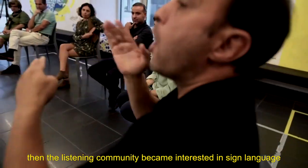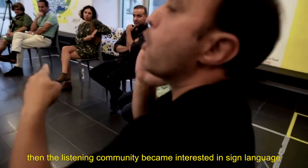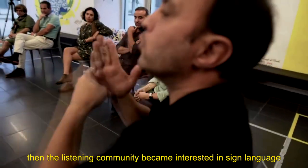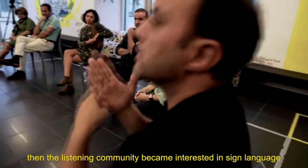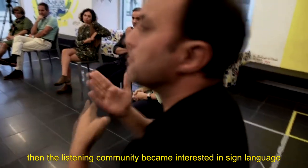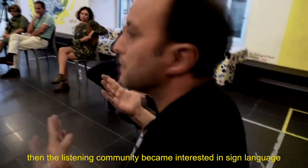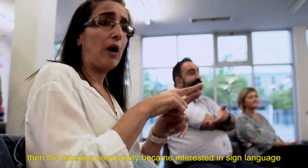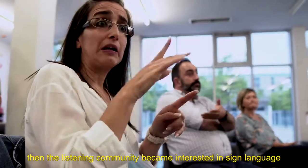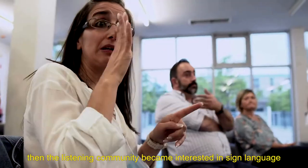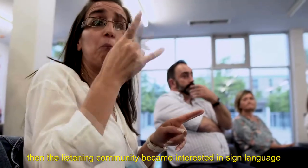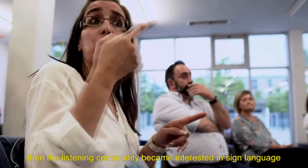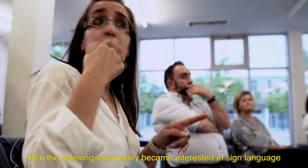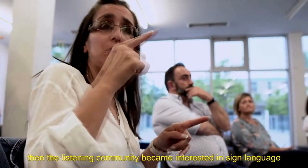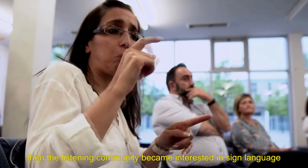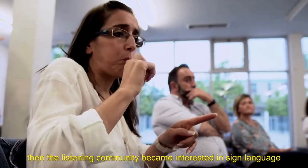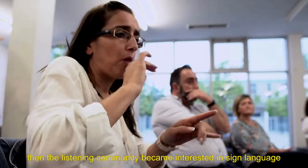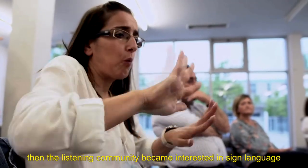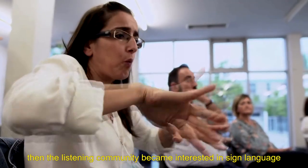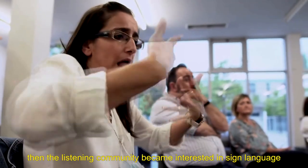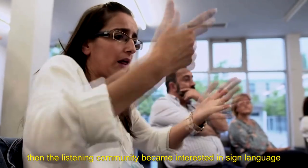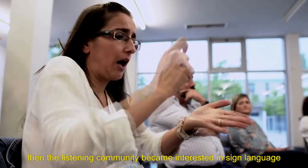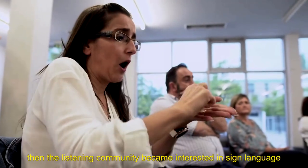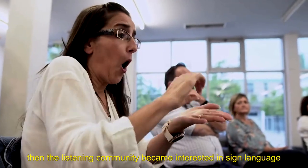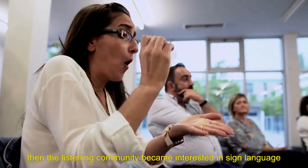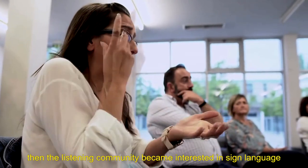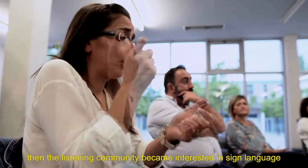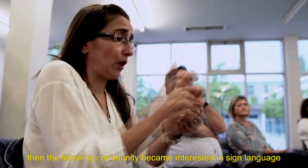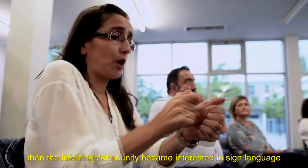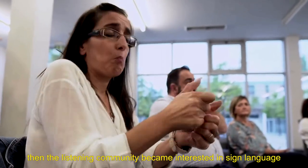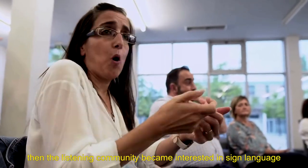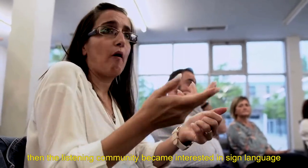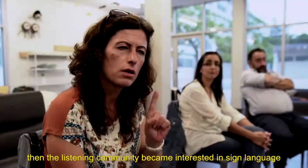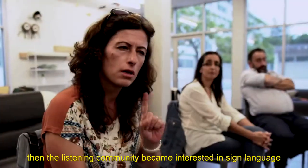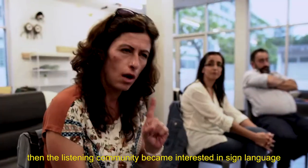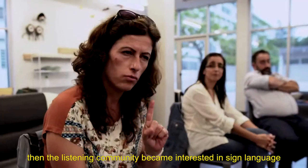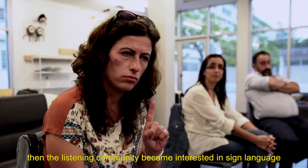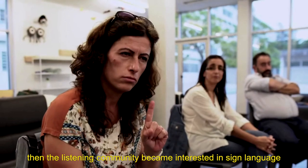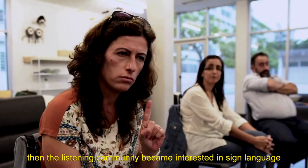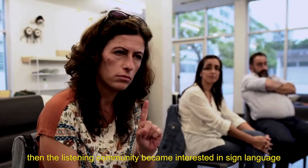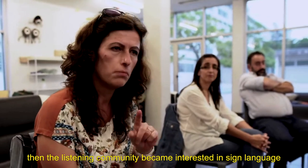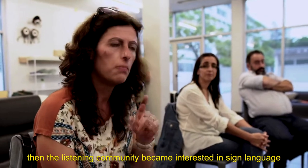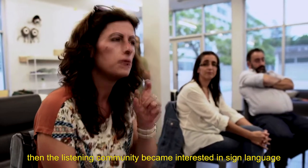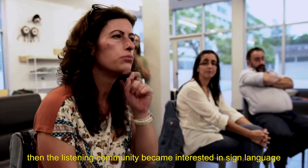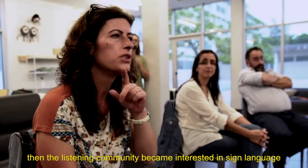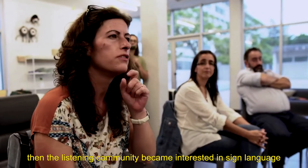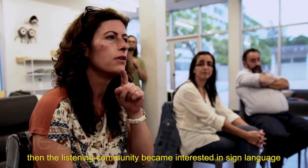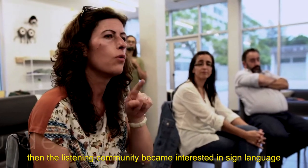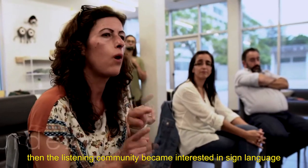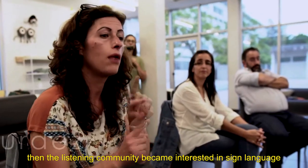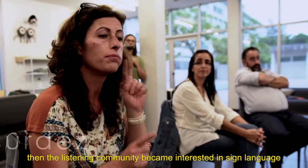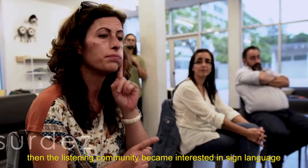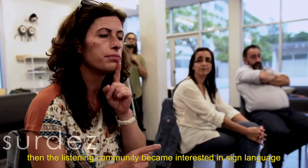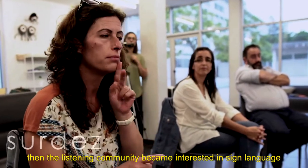ouvintes passou a interessar-se pela linguagem